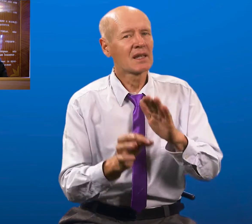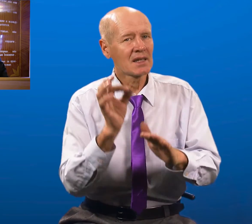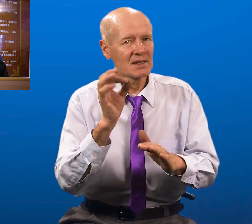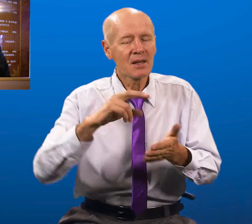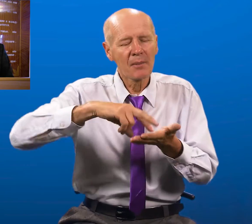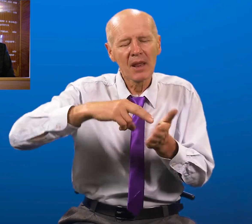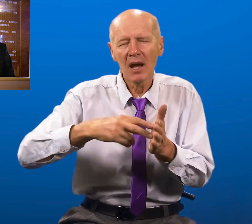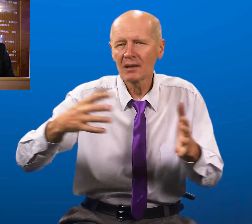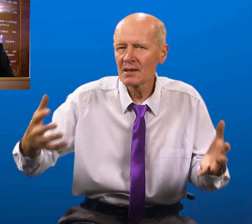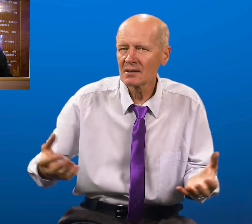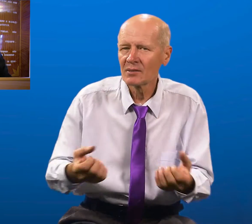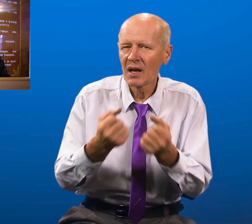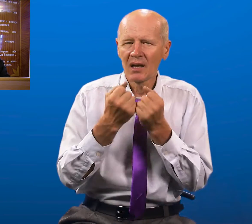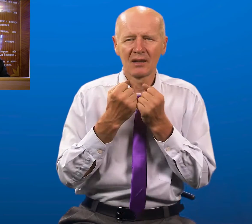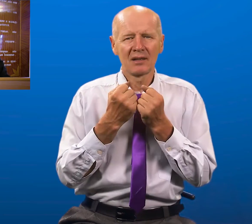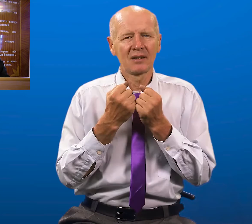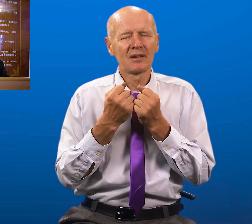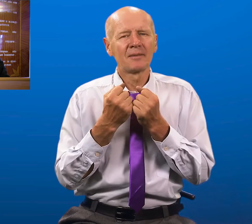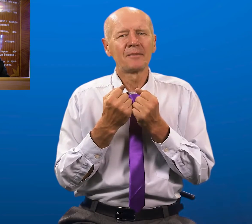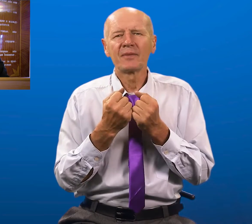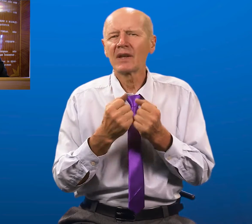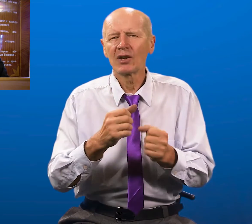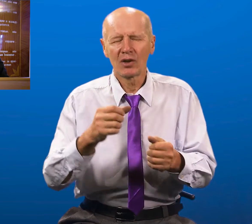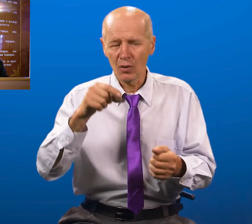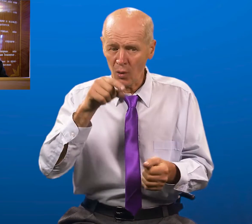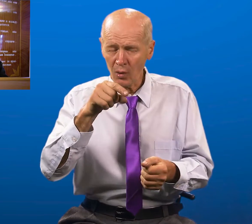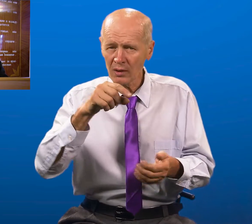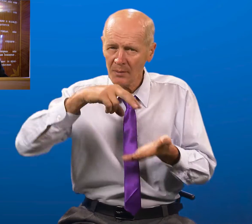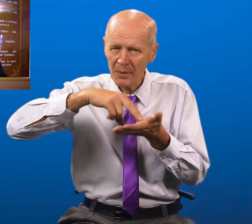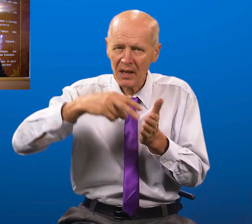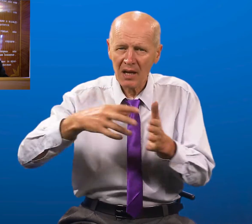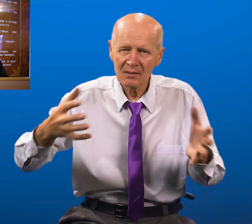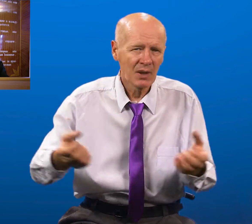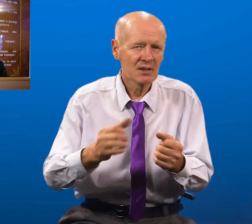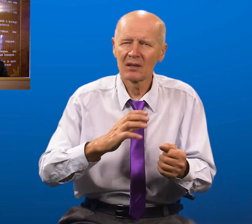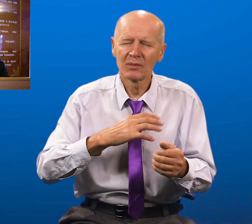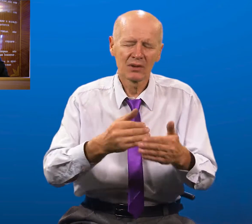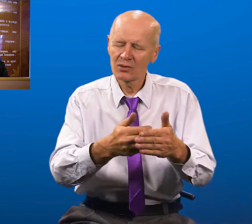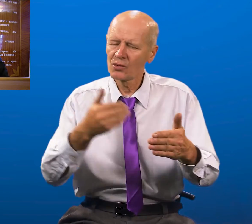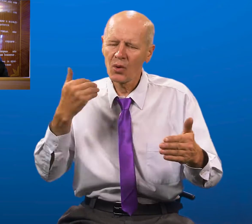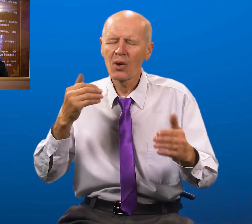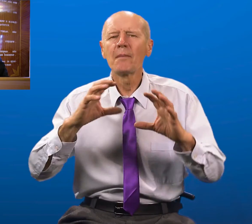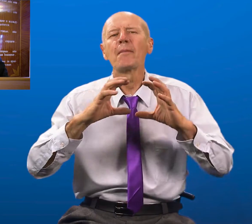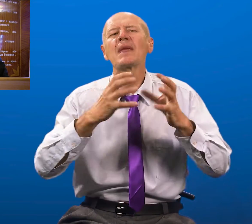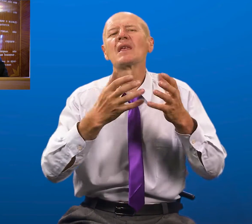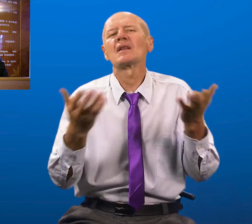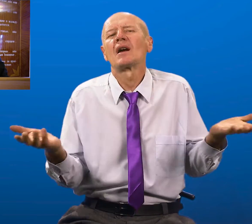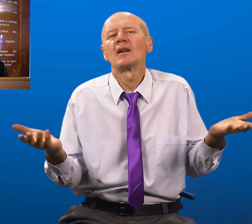искупления, предназначенного еще прежде бытия мира. Этот план охватывает